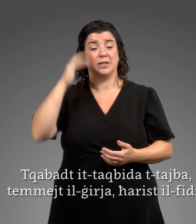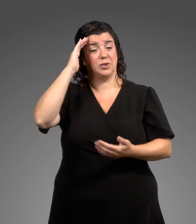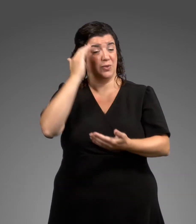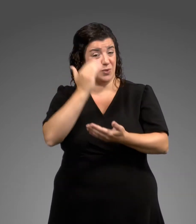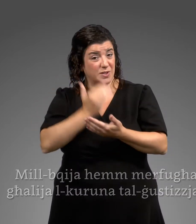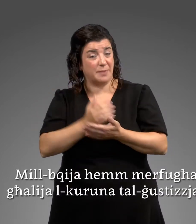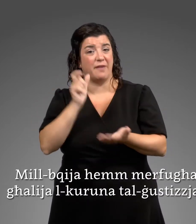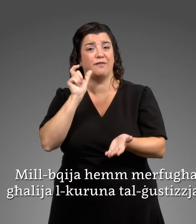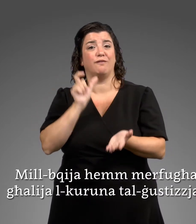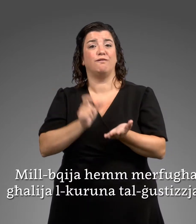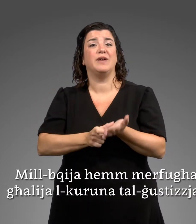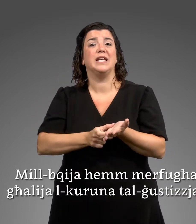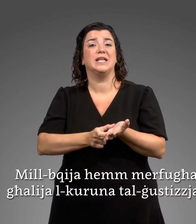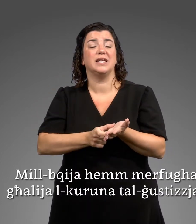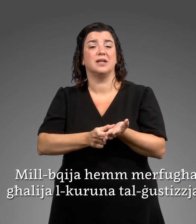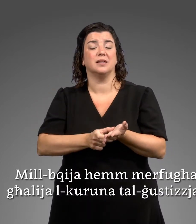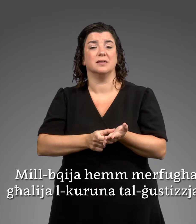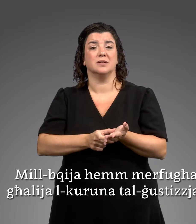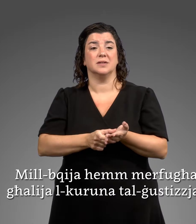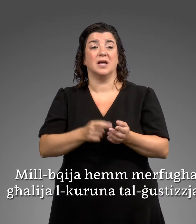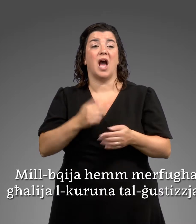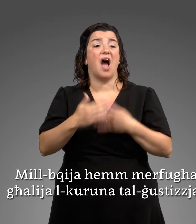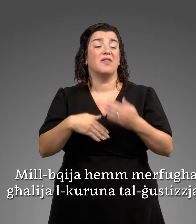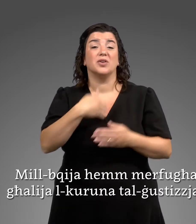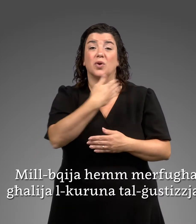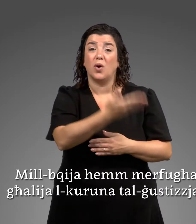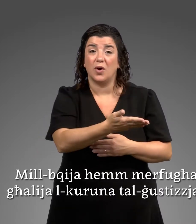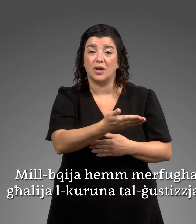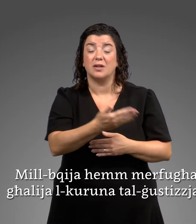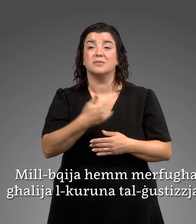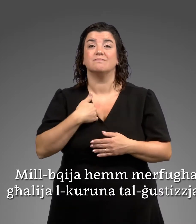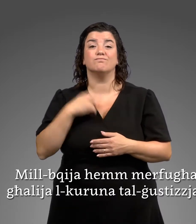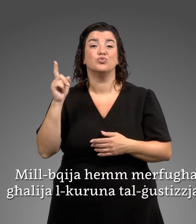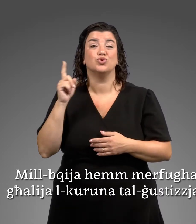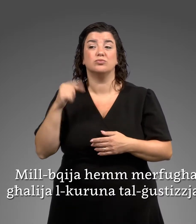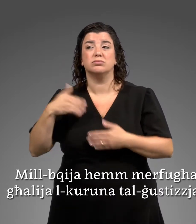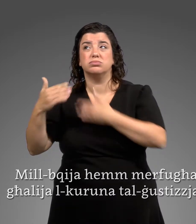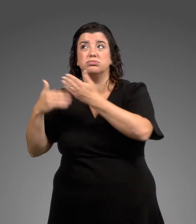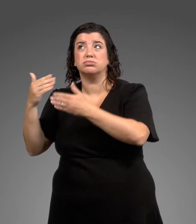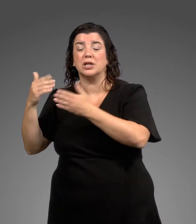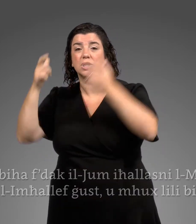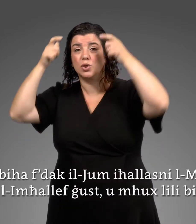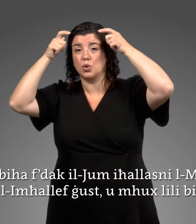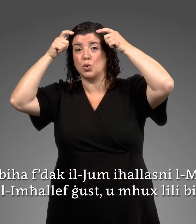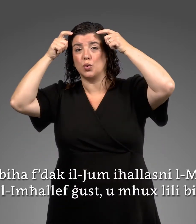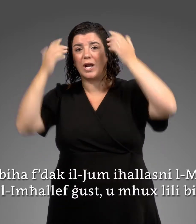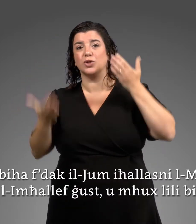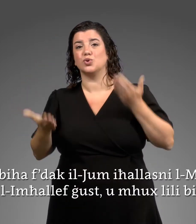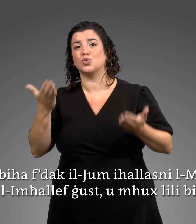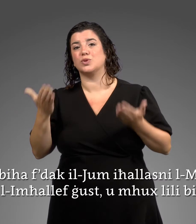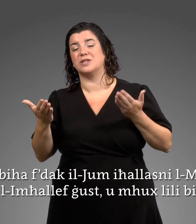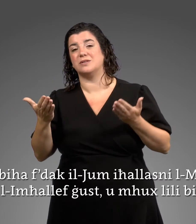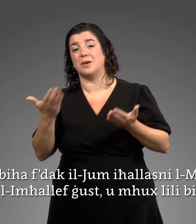Mil-bqija Emmer fuqa lija Il-kuruna taġjustizja Libija